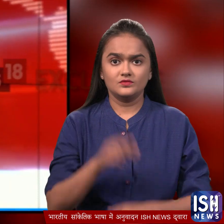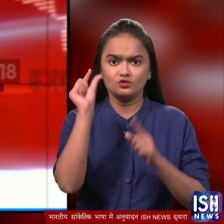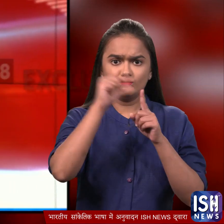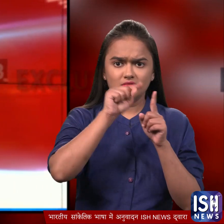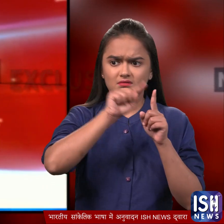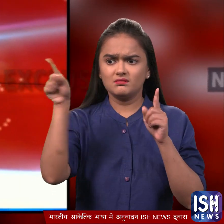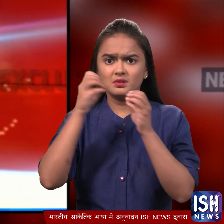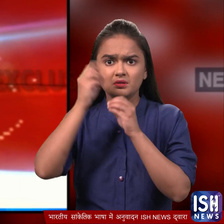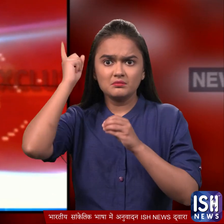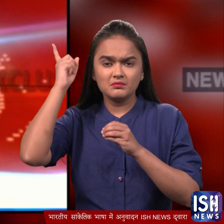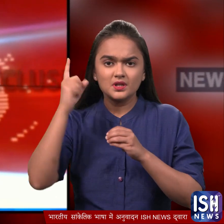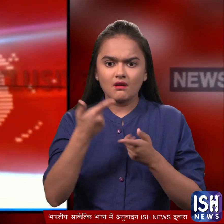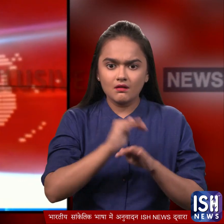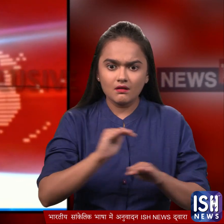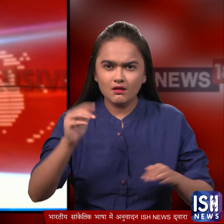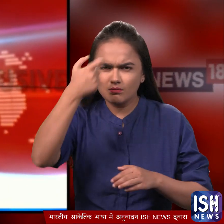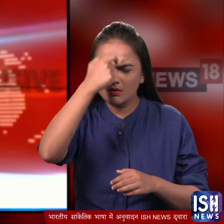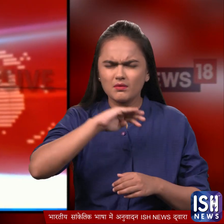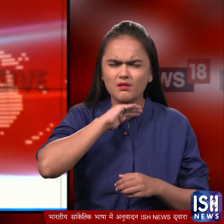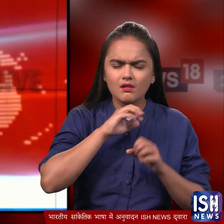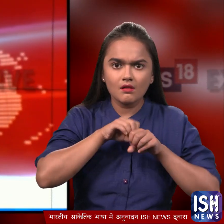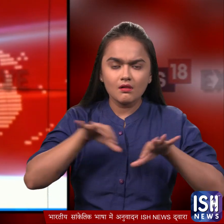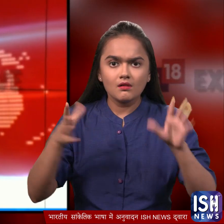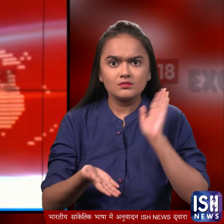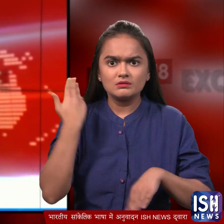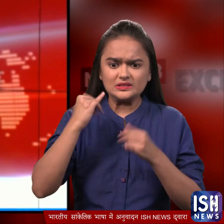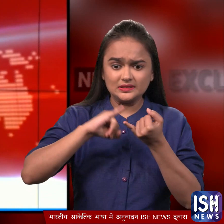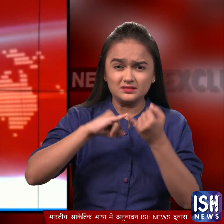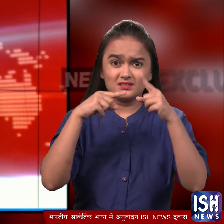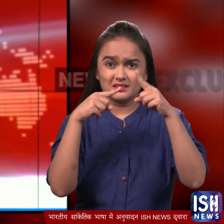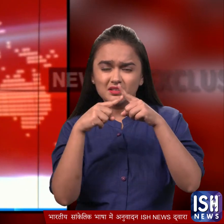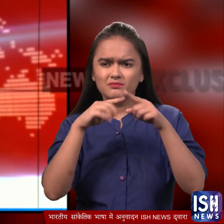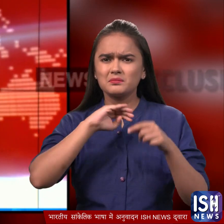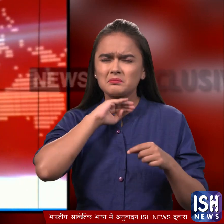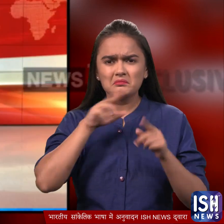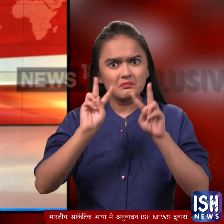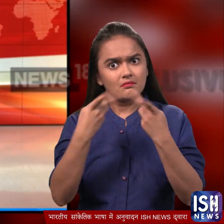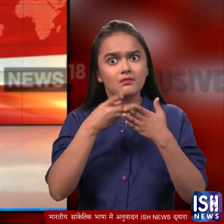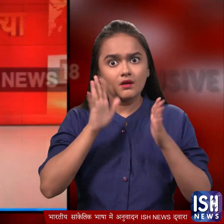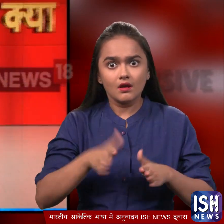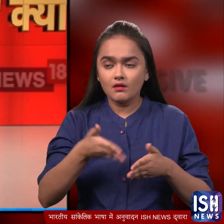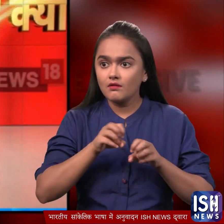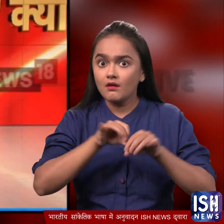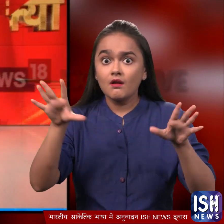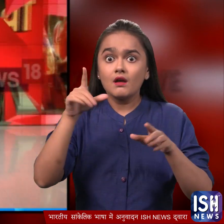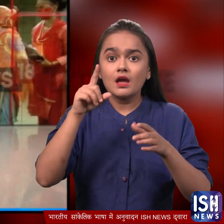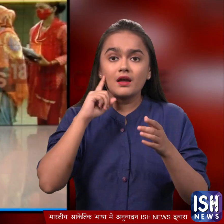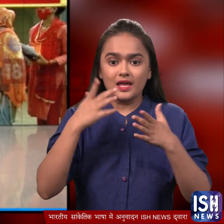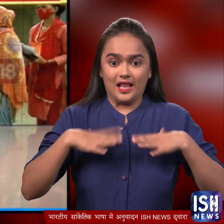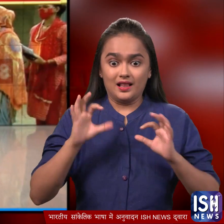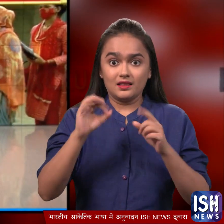यूपी से बिहार तक बच्चों के दुश्मन बने बुखार के बीच अब स्क्रब टाइफस नाम की बीमारी ने स्वास्थ्य विभाग की सांसें अटका